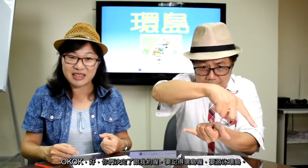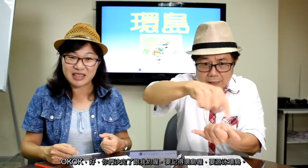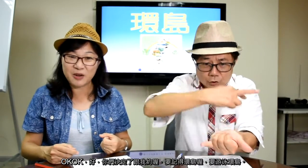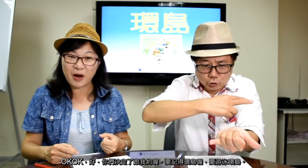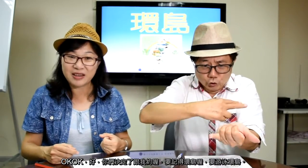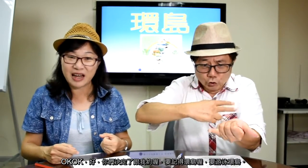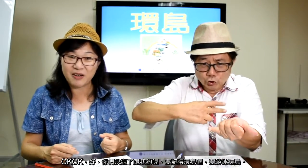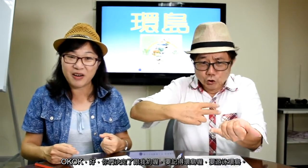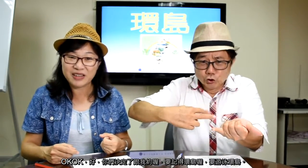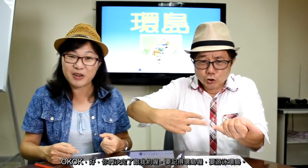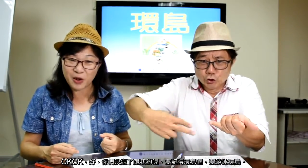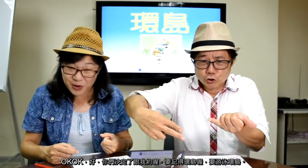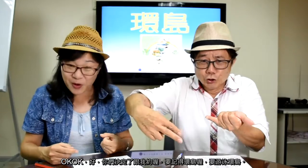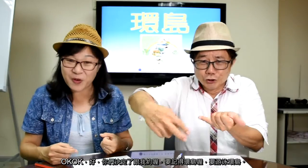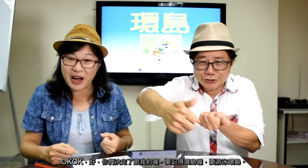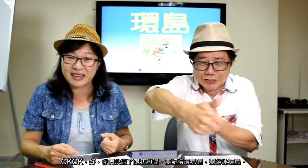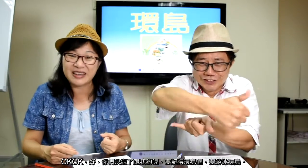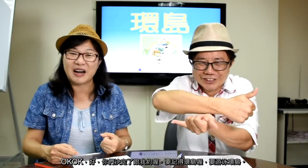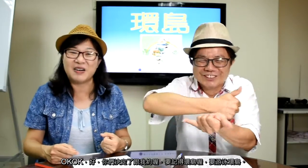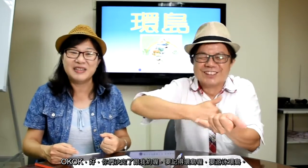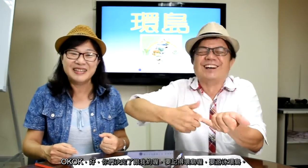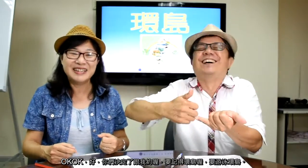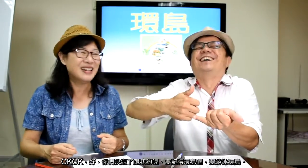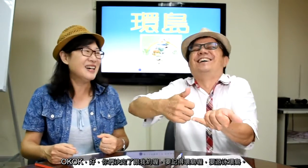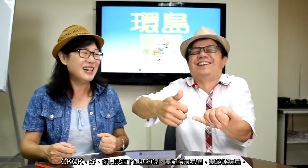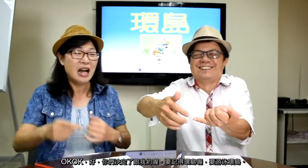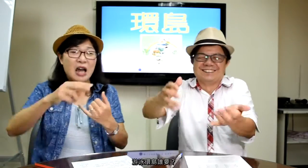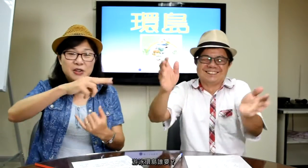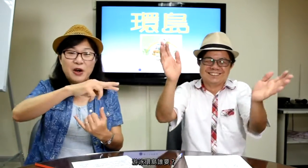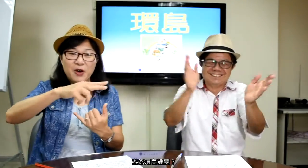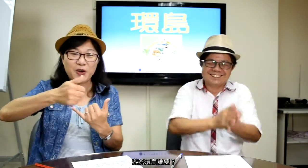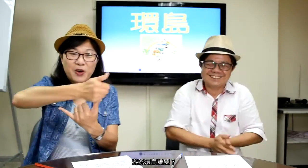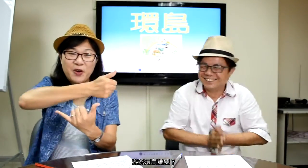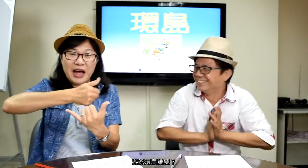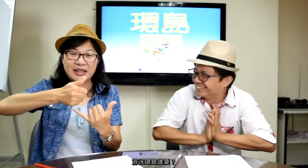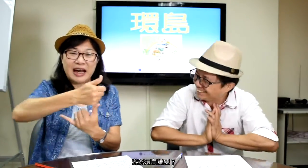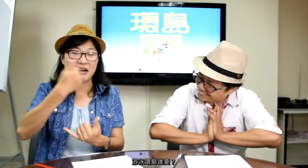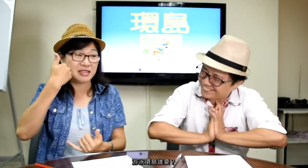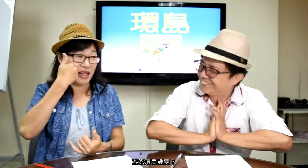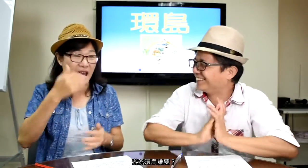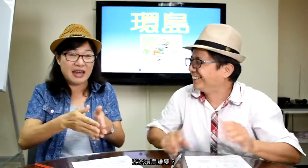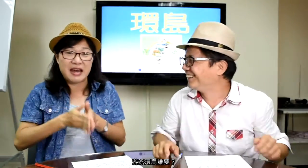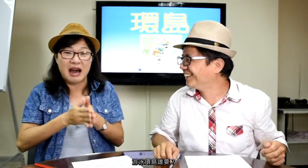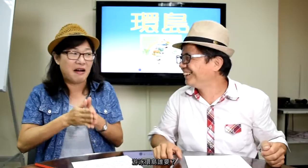得环岛哦，要游泳环岛，游泳环岛谁要？